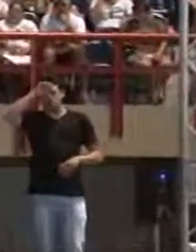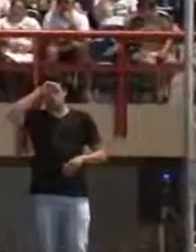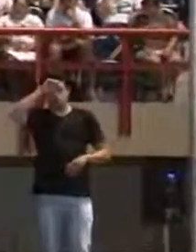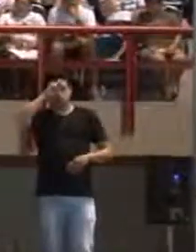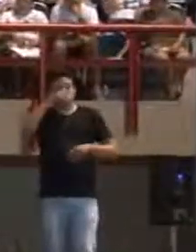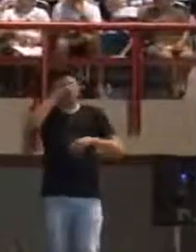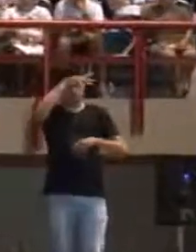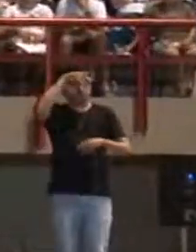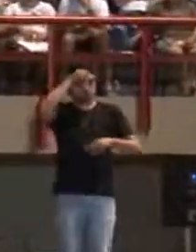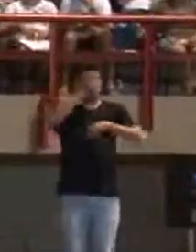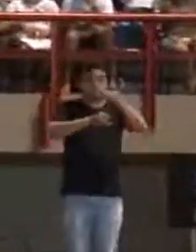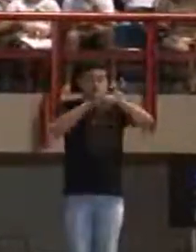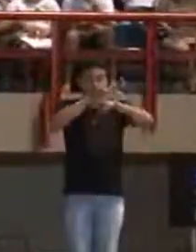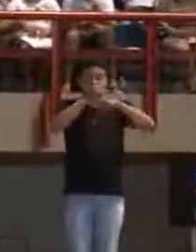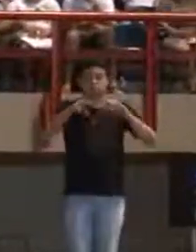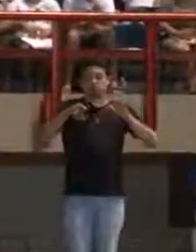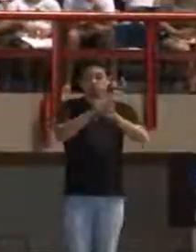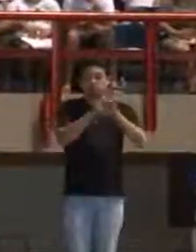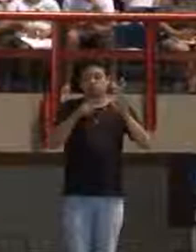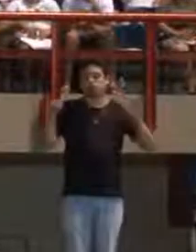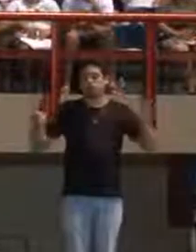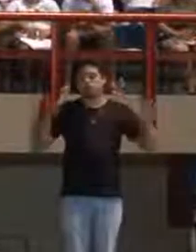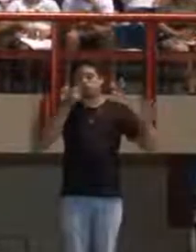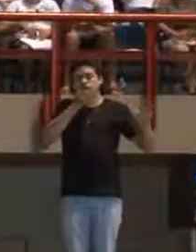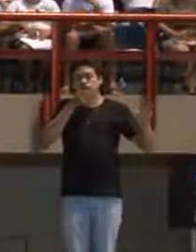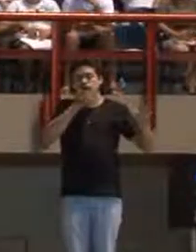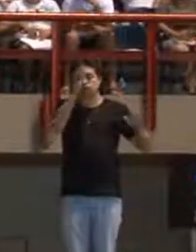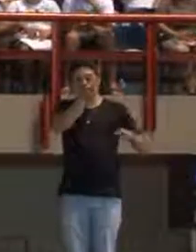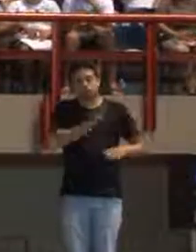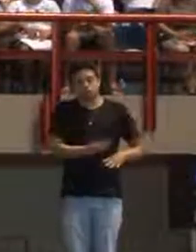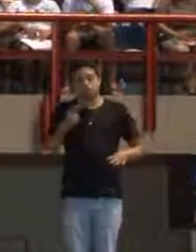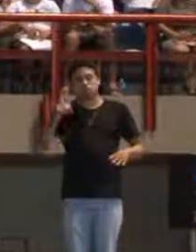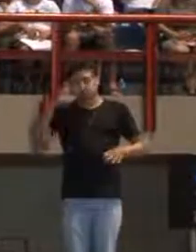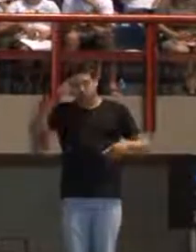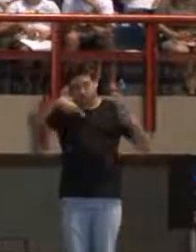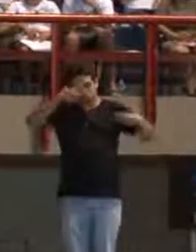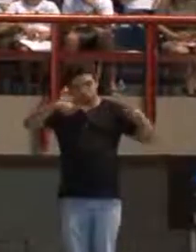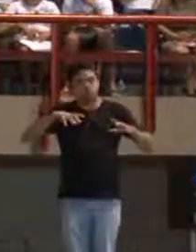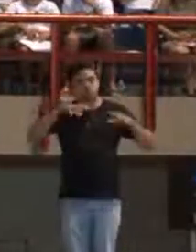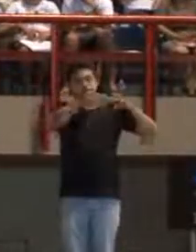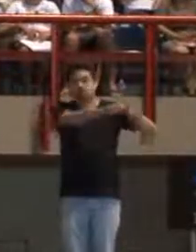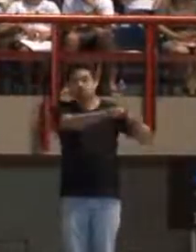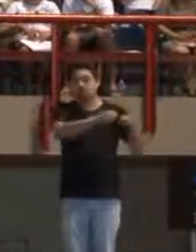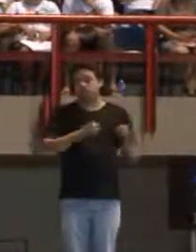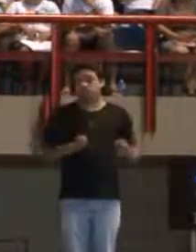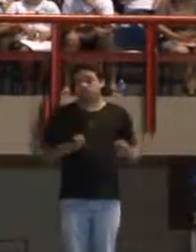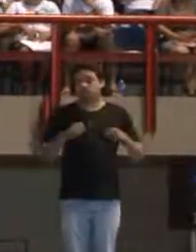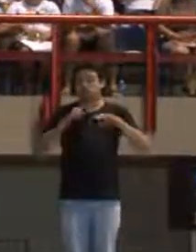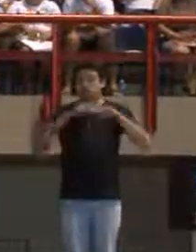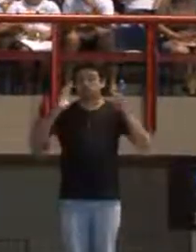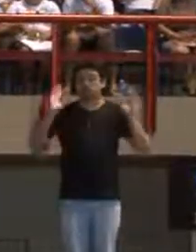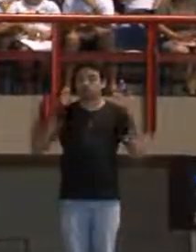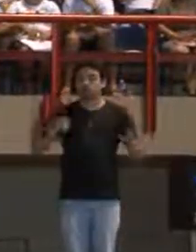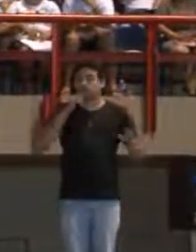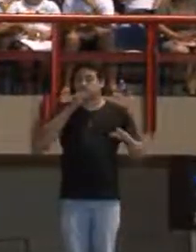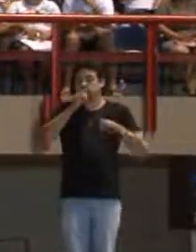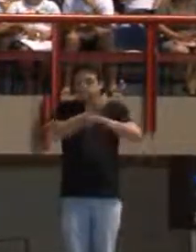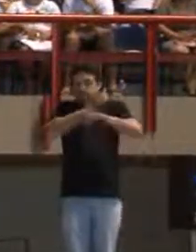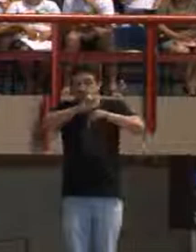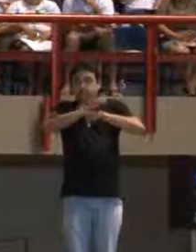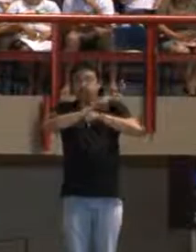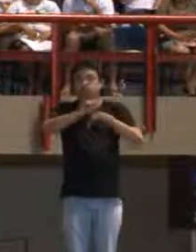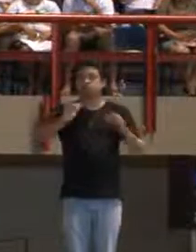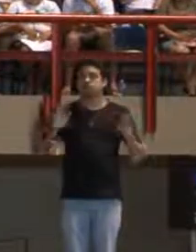Amazônia é um território internacional. Isso é uma gaiatice desse Brasil, eu vou lá brigar por isso. Então, isso tudo é articulado,